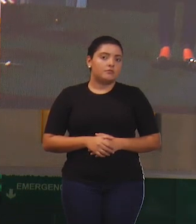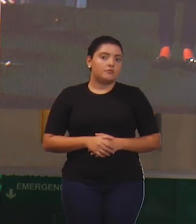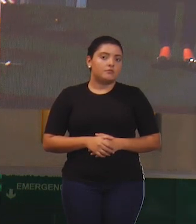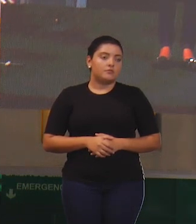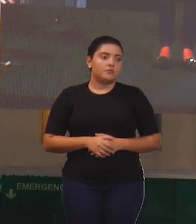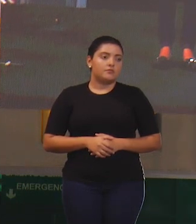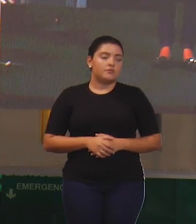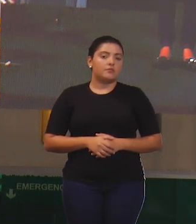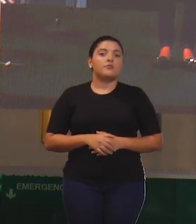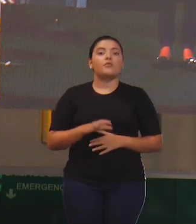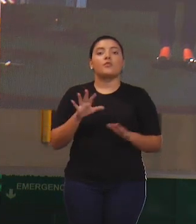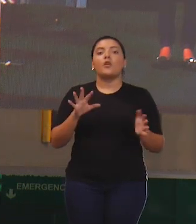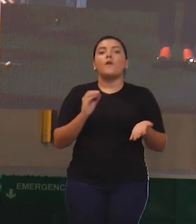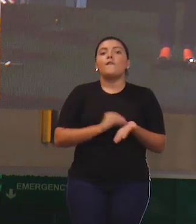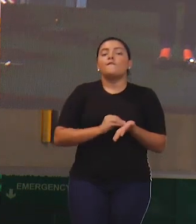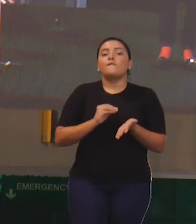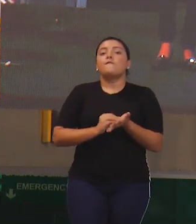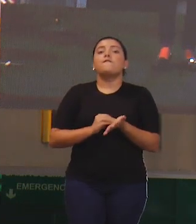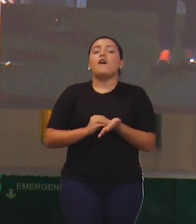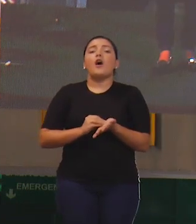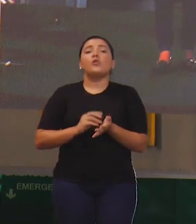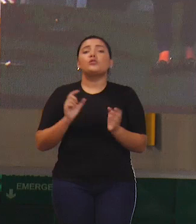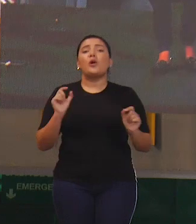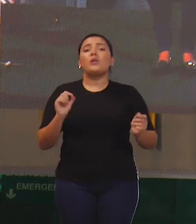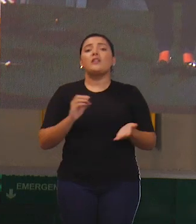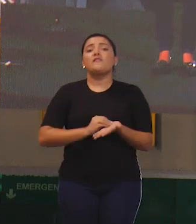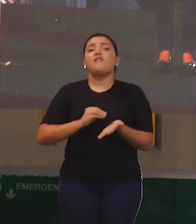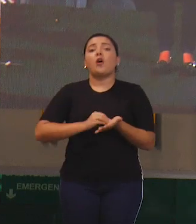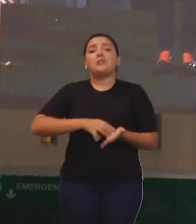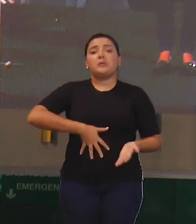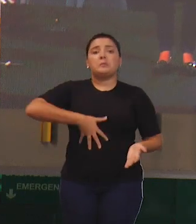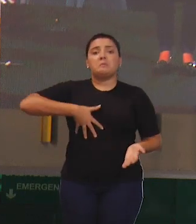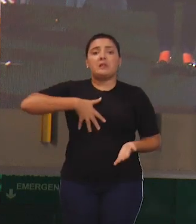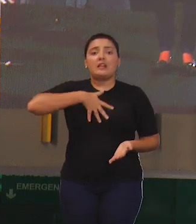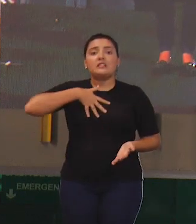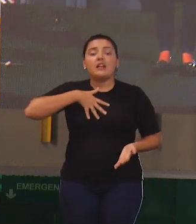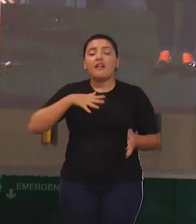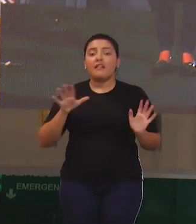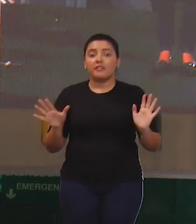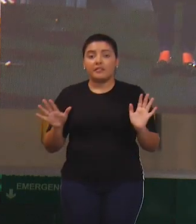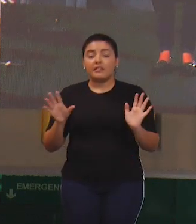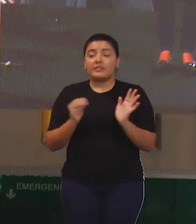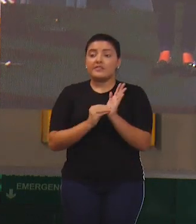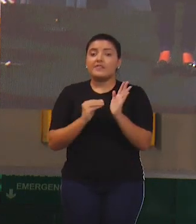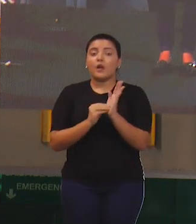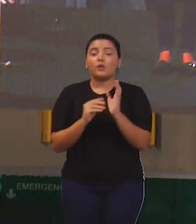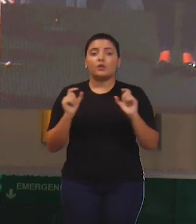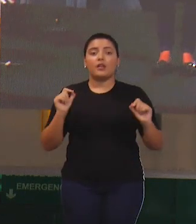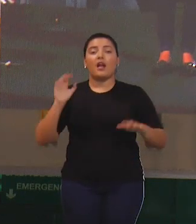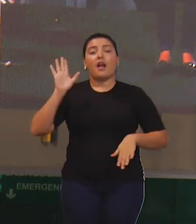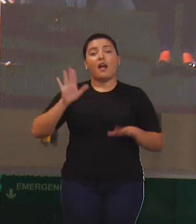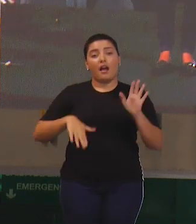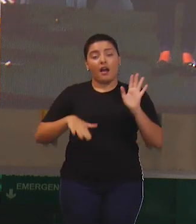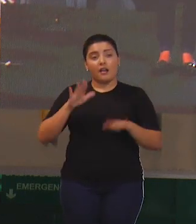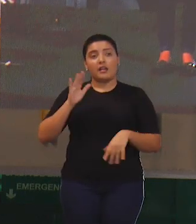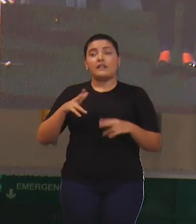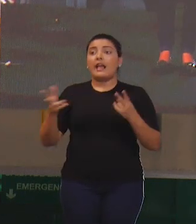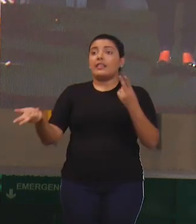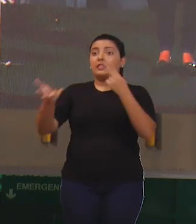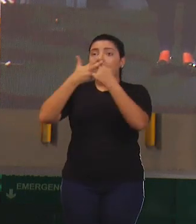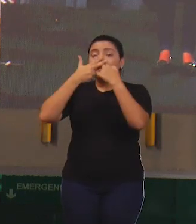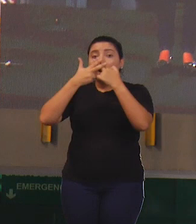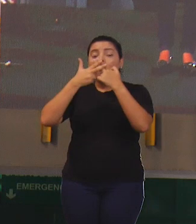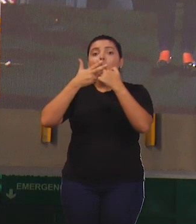É interessante essa pergunta, né? O que faz a pessoa perder a libido? Às vezes, traumas de